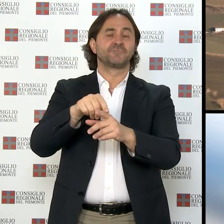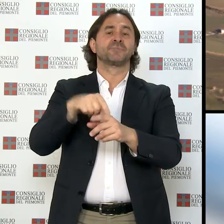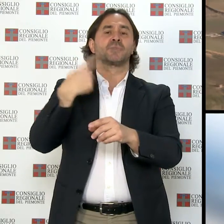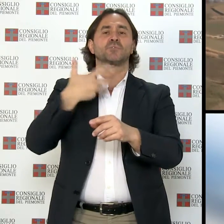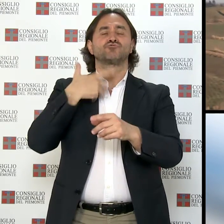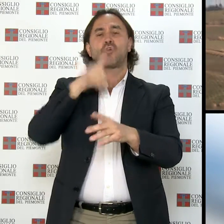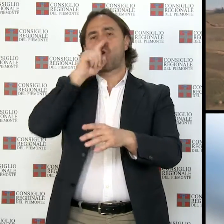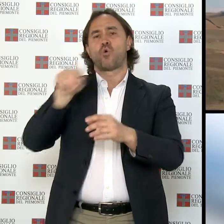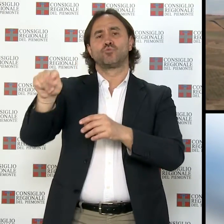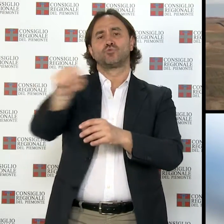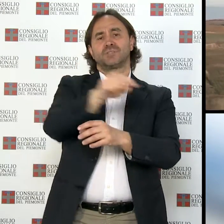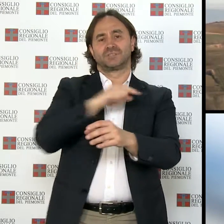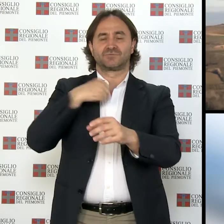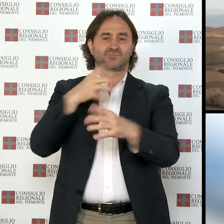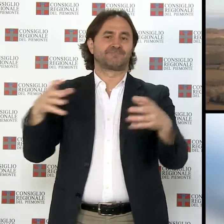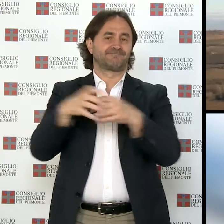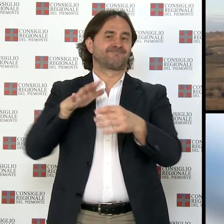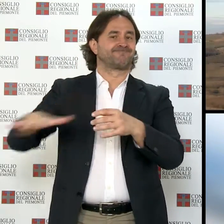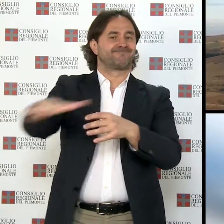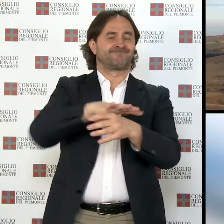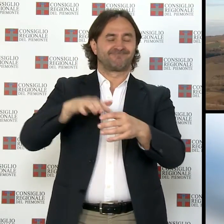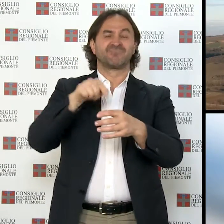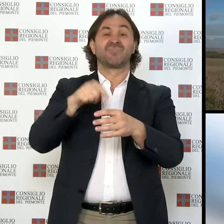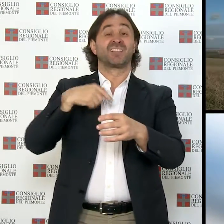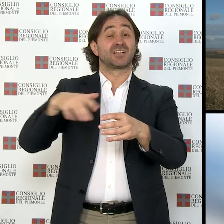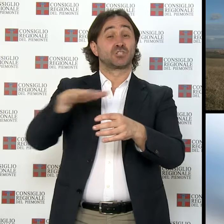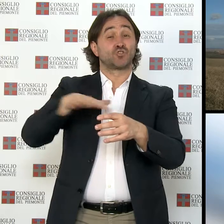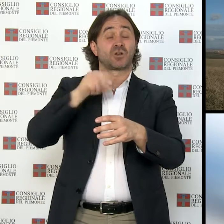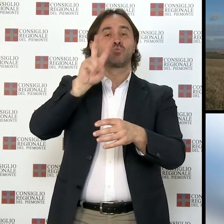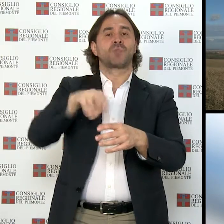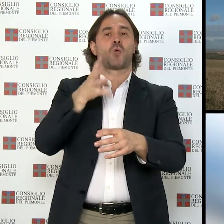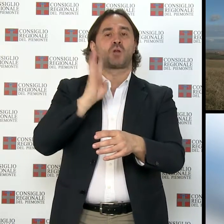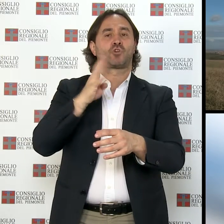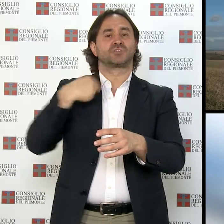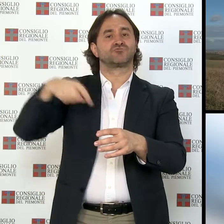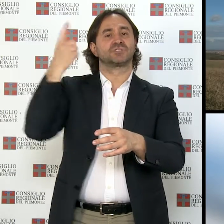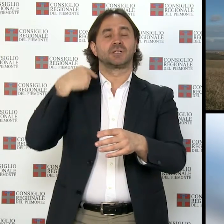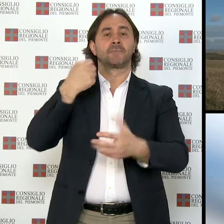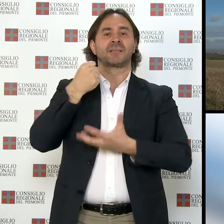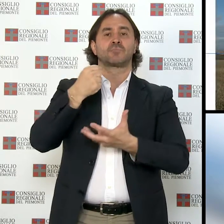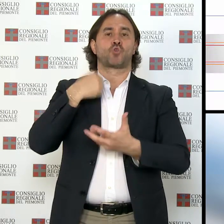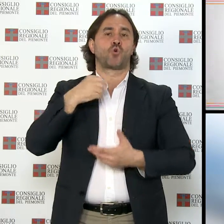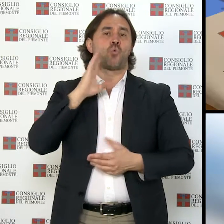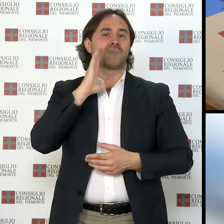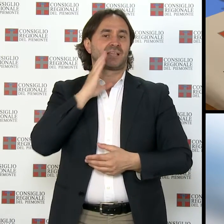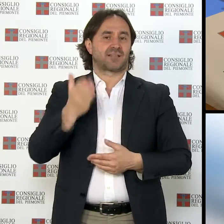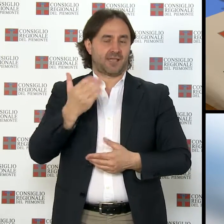territorio del Monferrato degli Infernot, dichiarato nel 2014 Patrimonio dell'Umanità da parte dell'UNESCO.